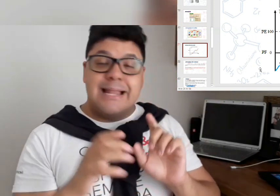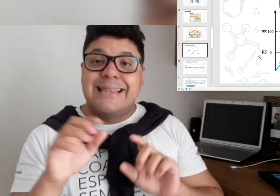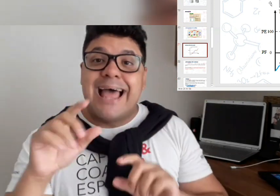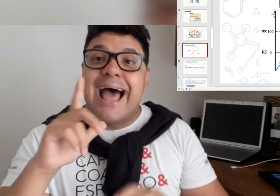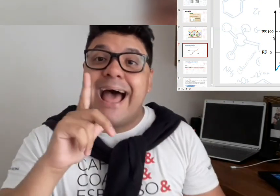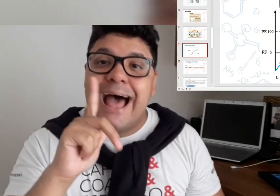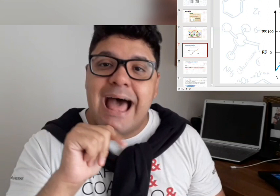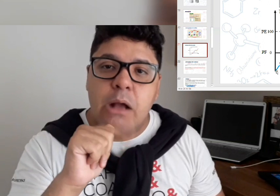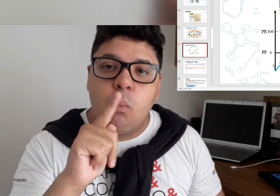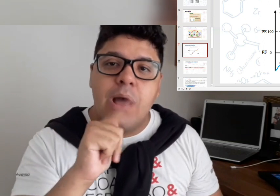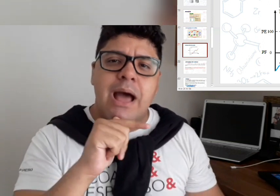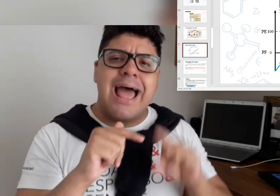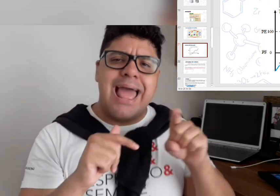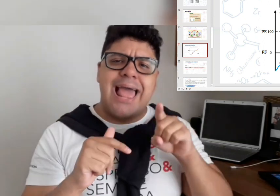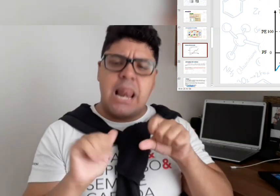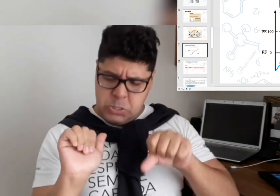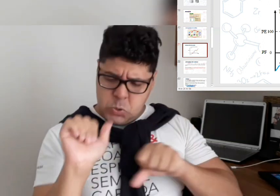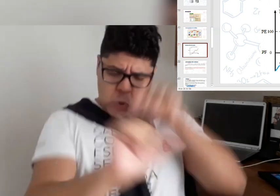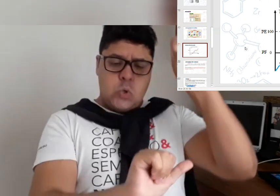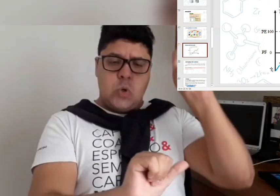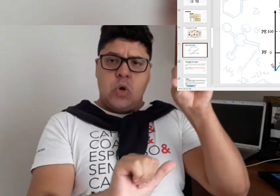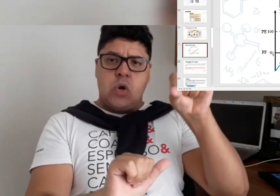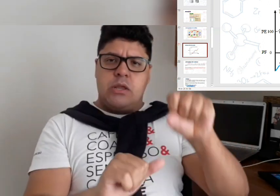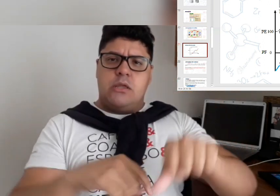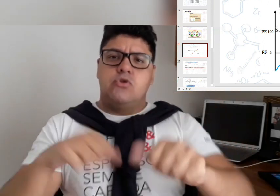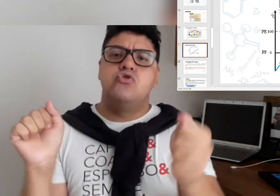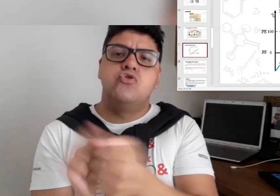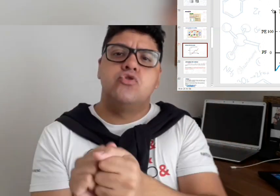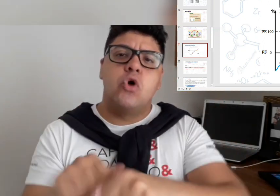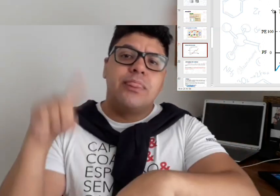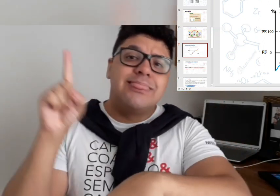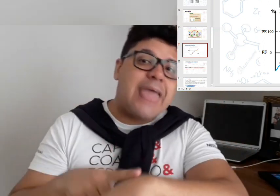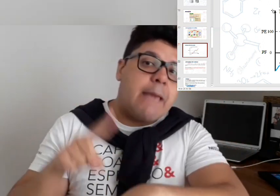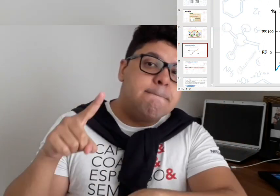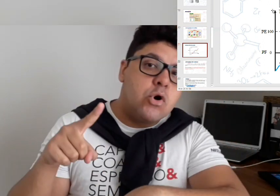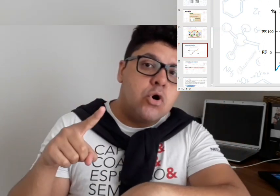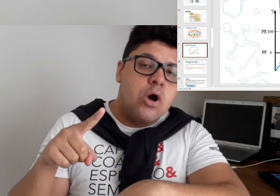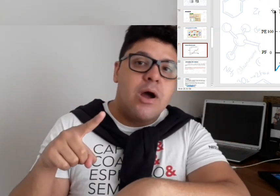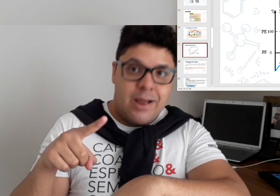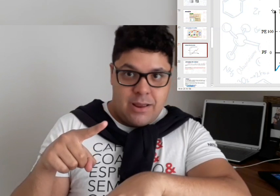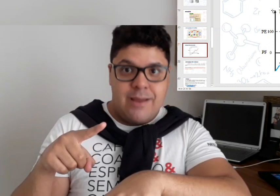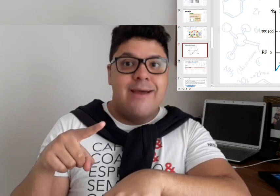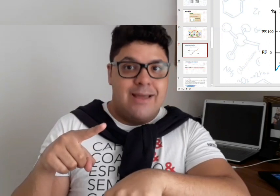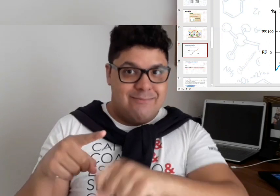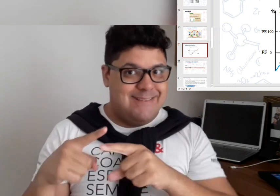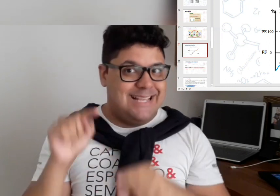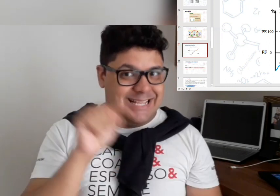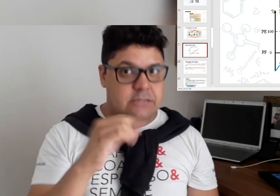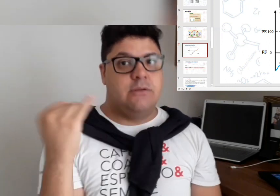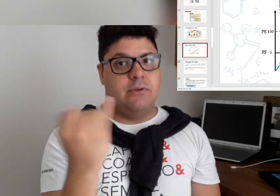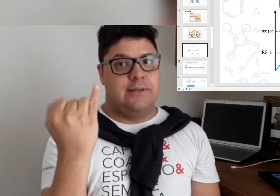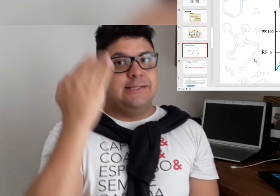a temperatura e o tempo. A temperatura que você vai submeter a substância ou a mistura, né?